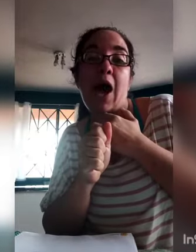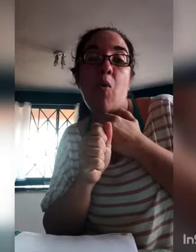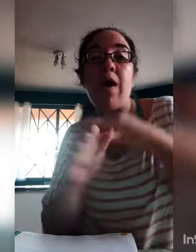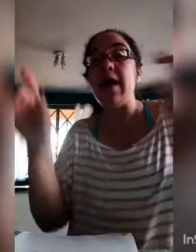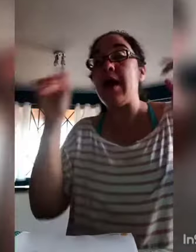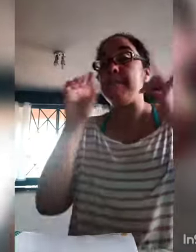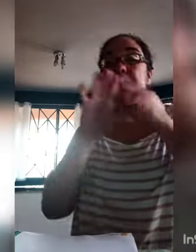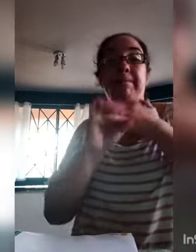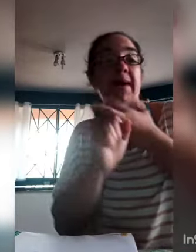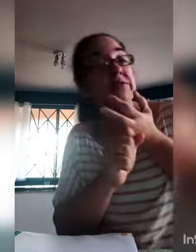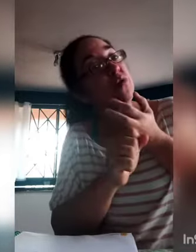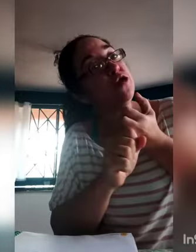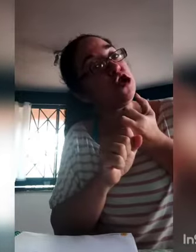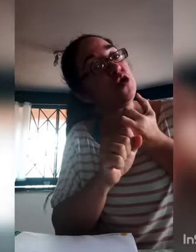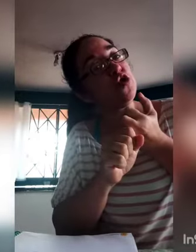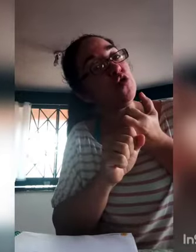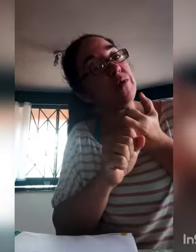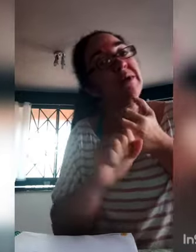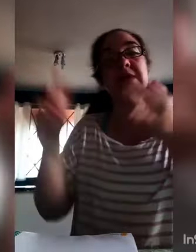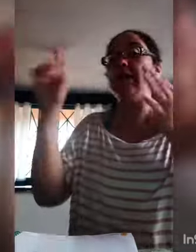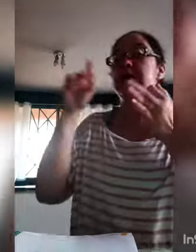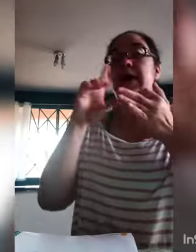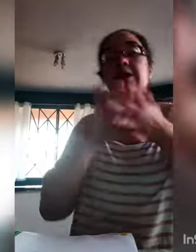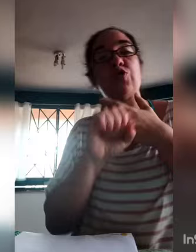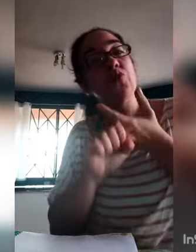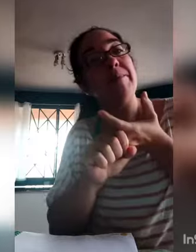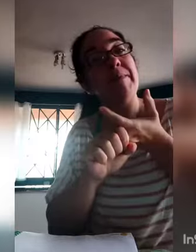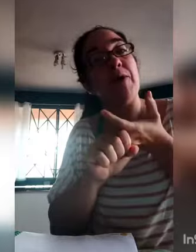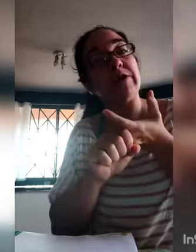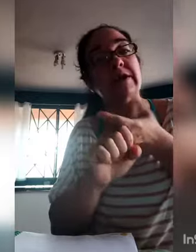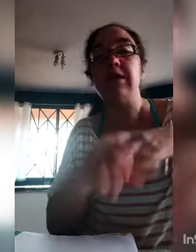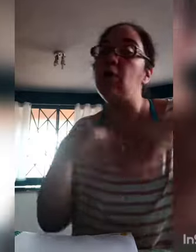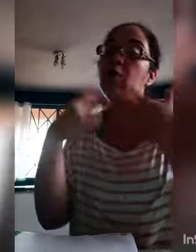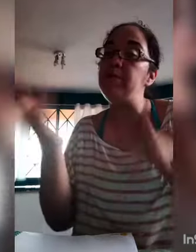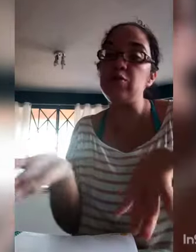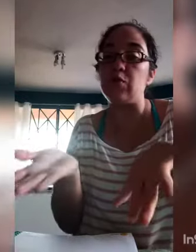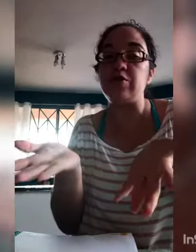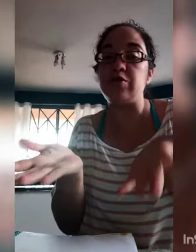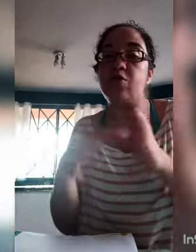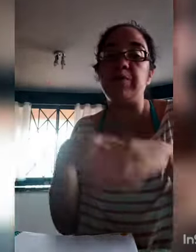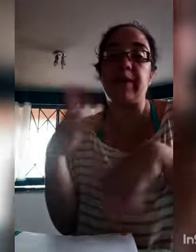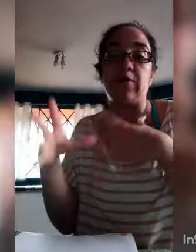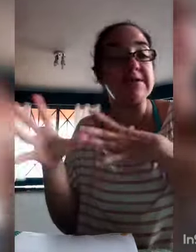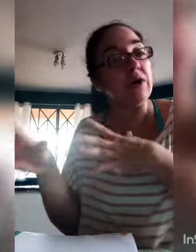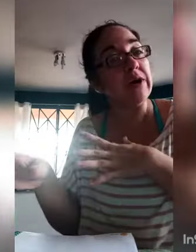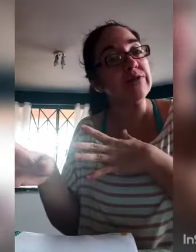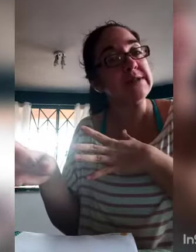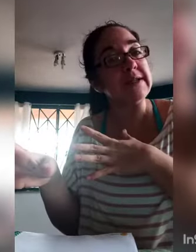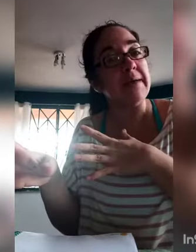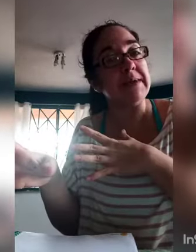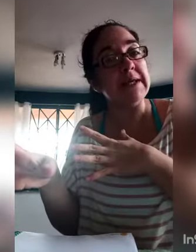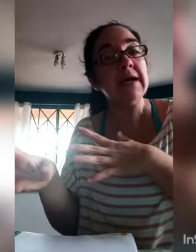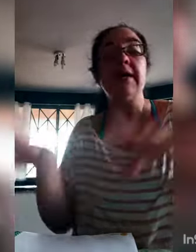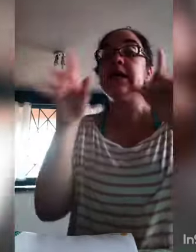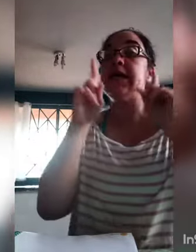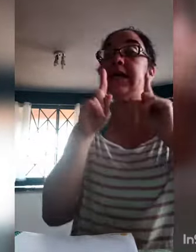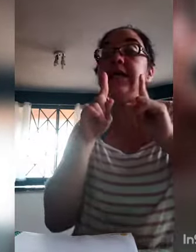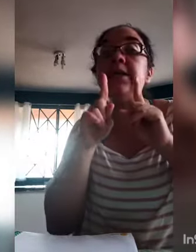legal, prepare o seu bichinho de dormir, a sua pipoquinha ou um biscoitinho para a nossa hora do cineminha e não